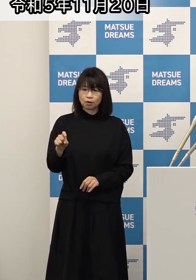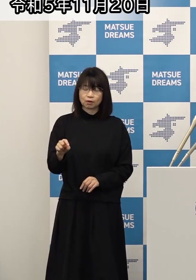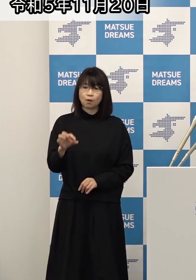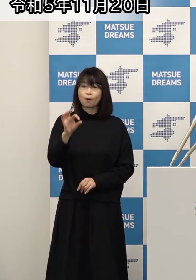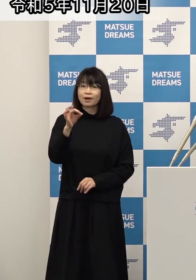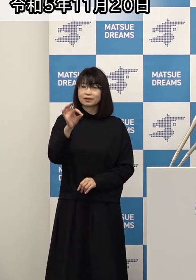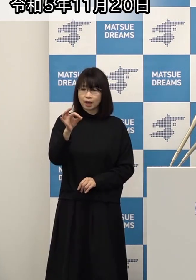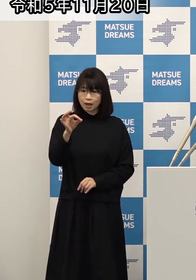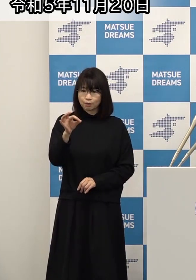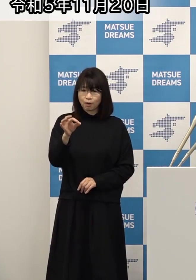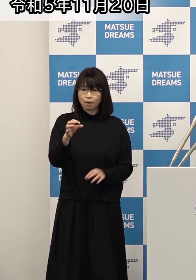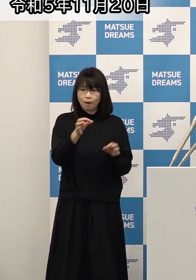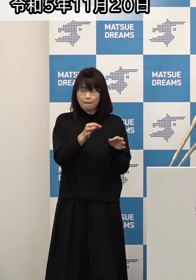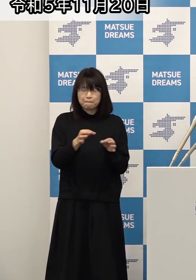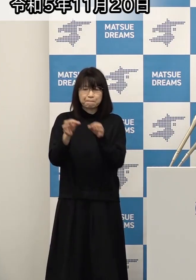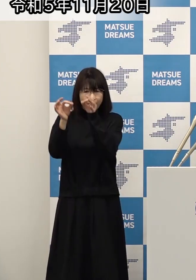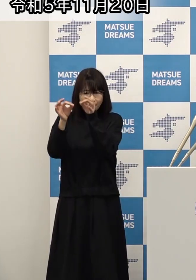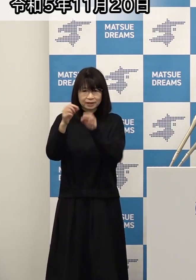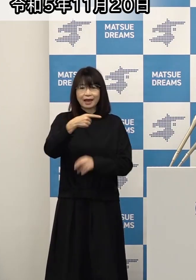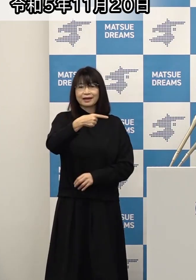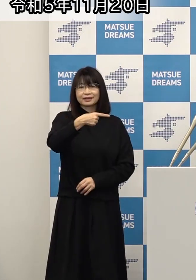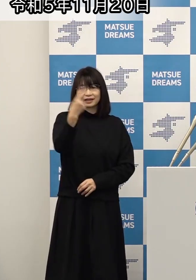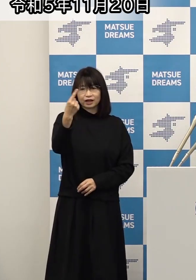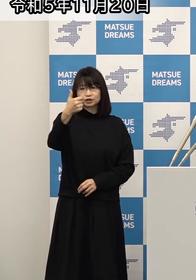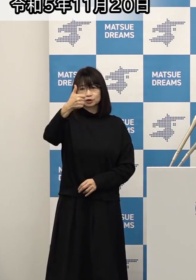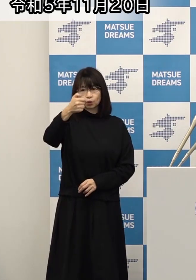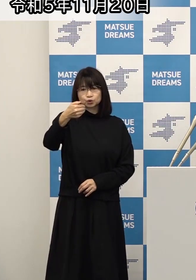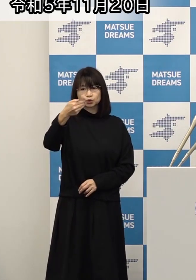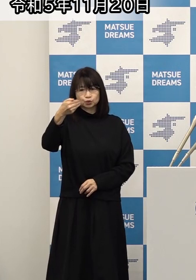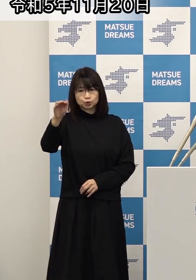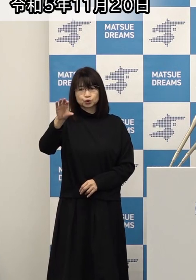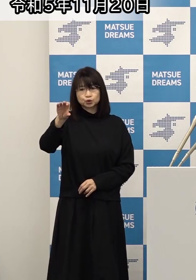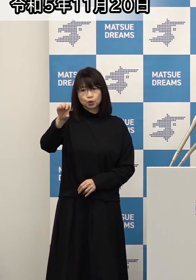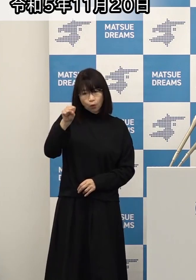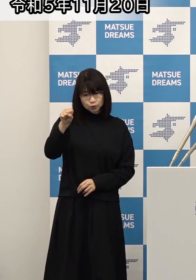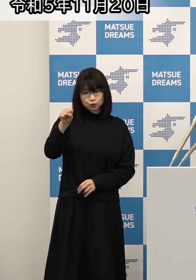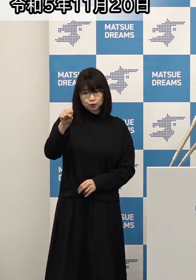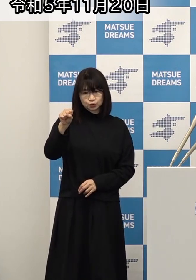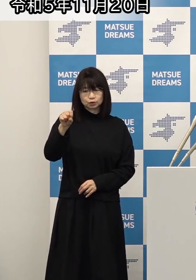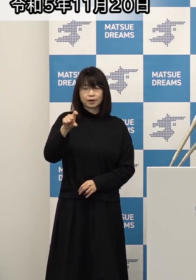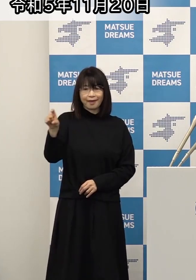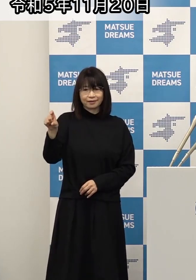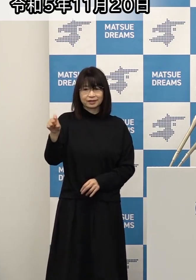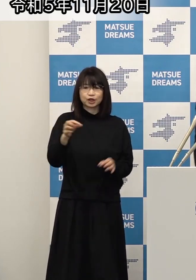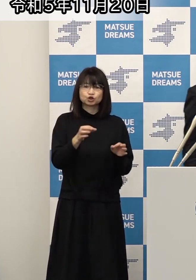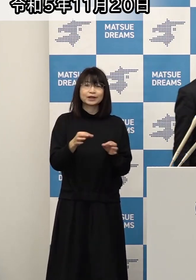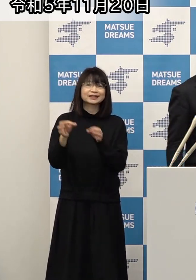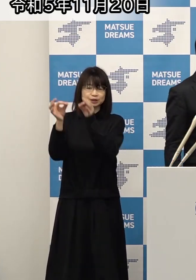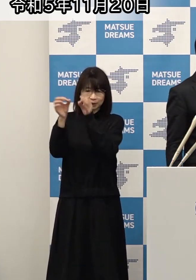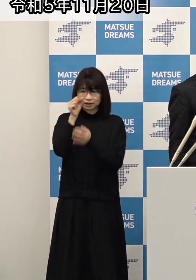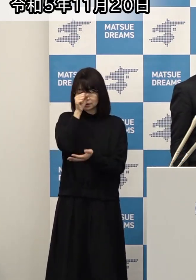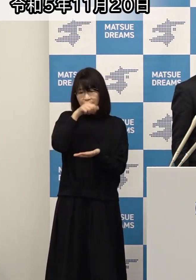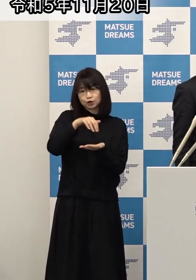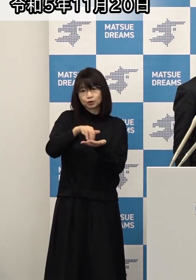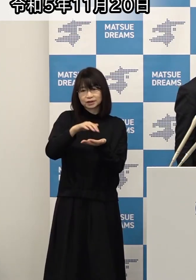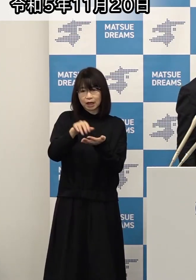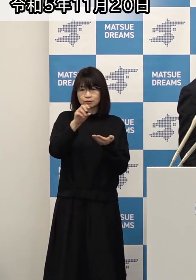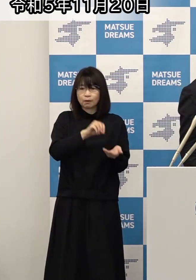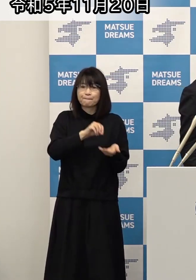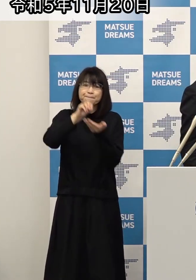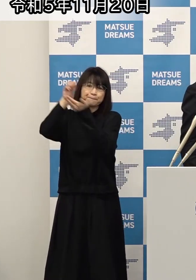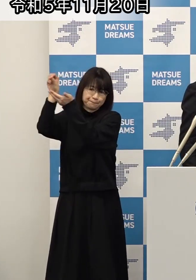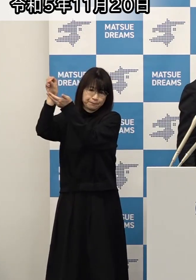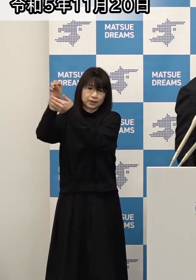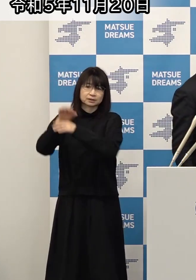の金額を補正後で159億6500万円に増額するという予算について提案させていただくものと